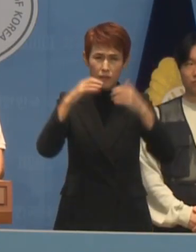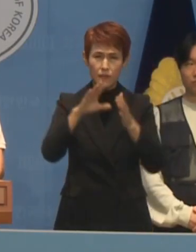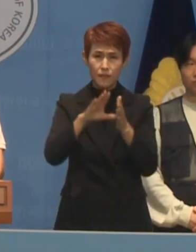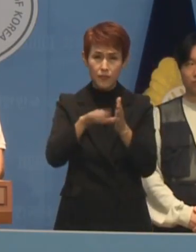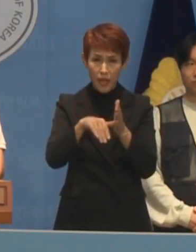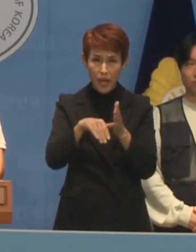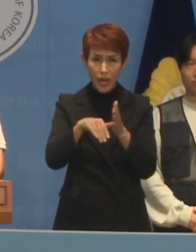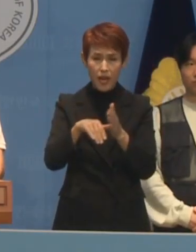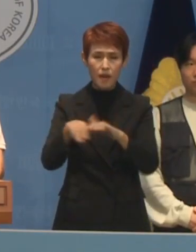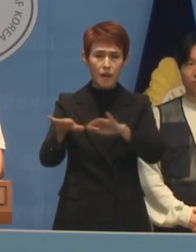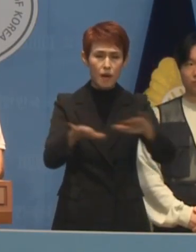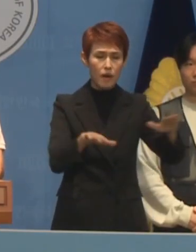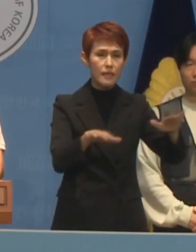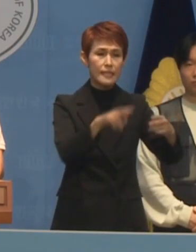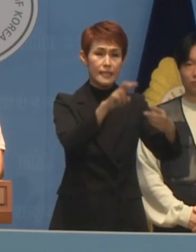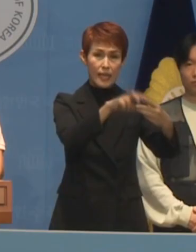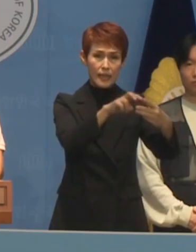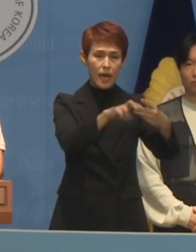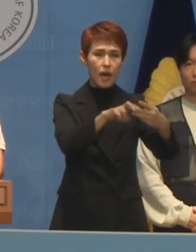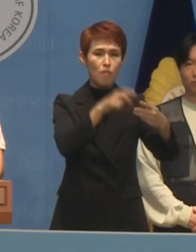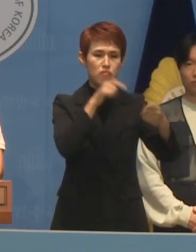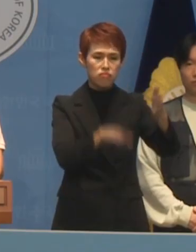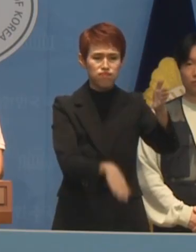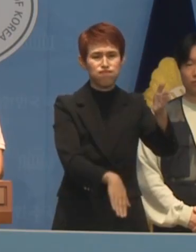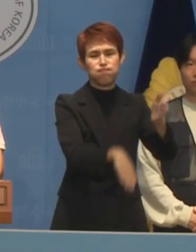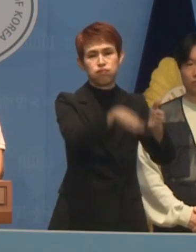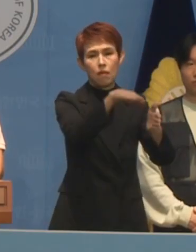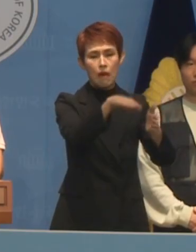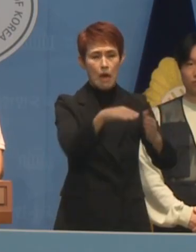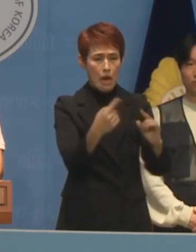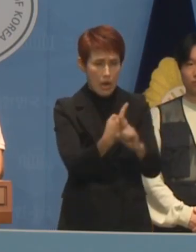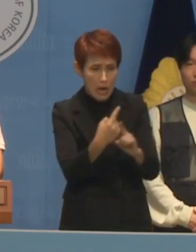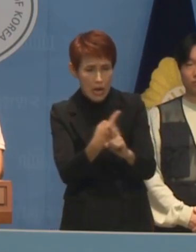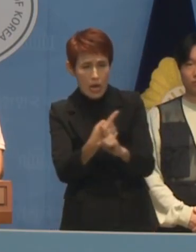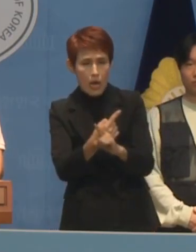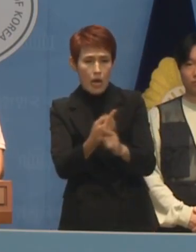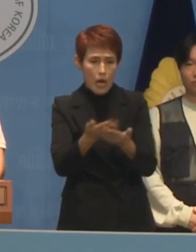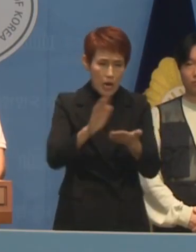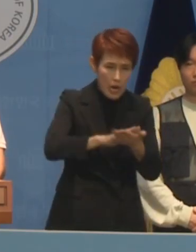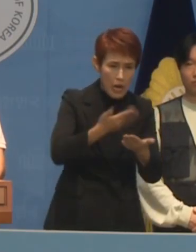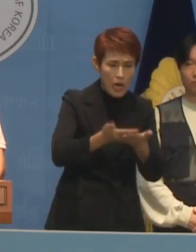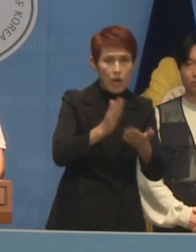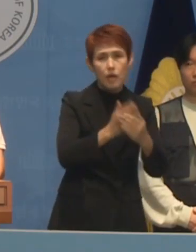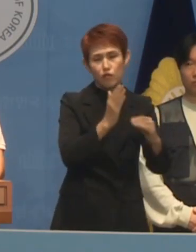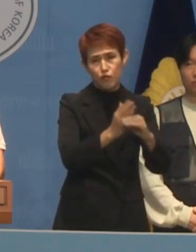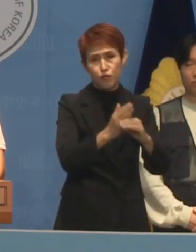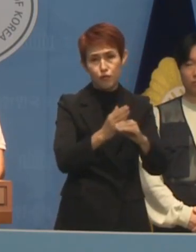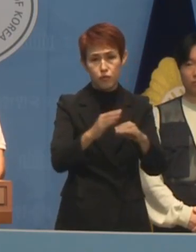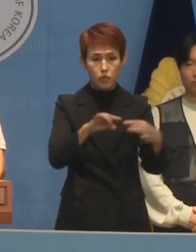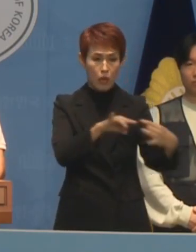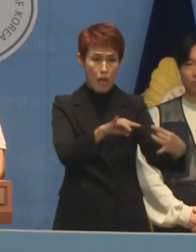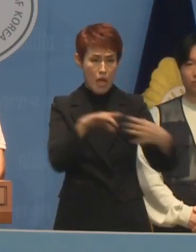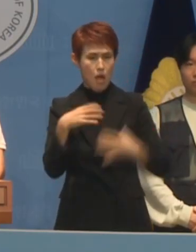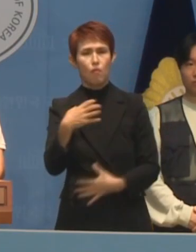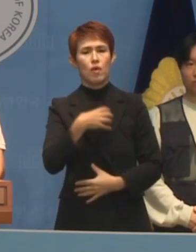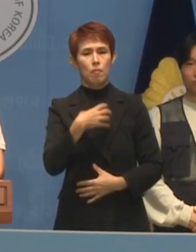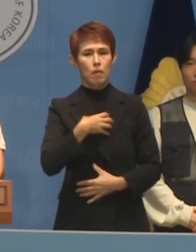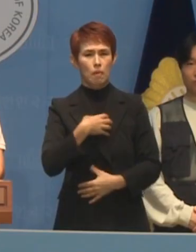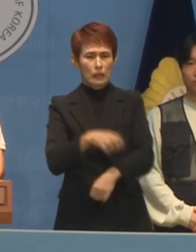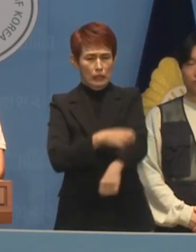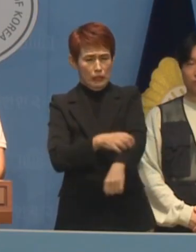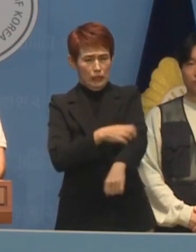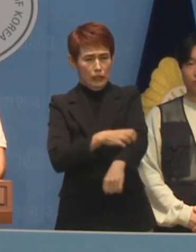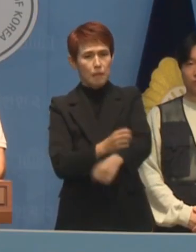되면 항만보안센터가 침수되어 복구 작업을 반복하고 감전 위험과 피부병에